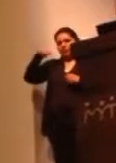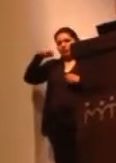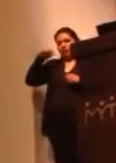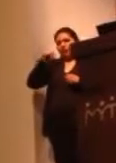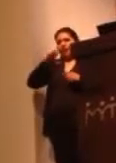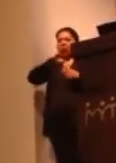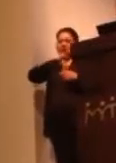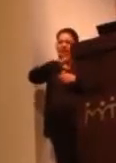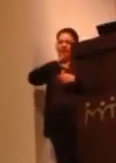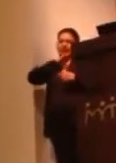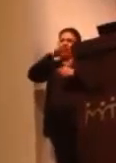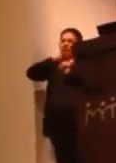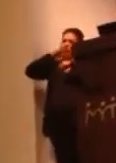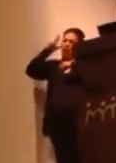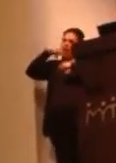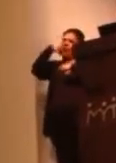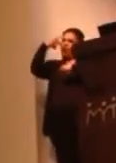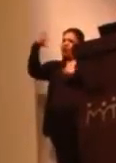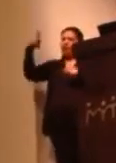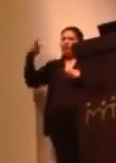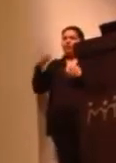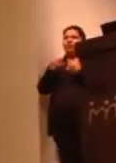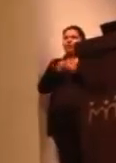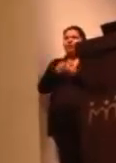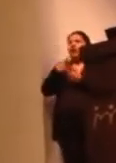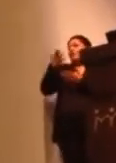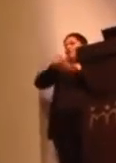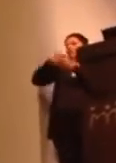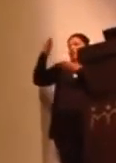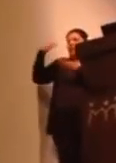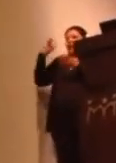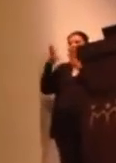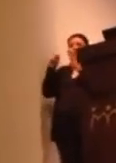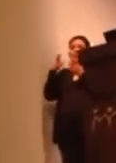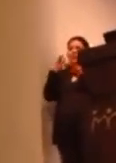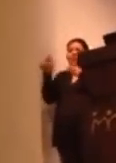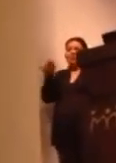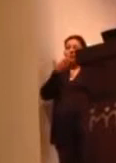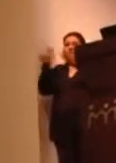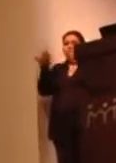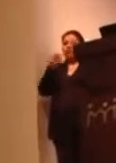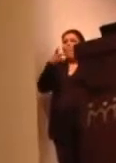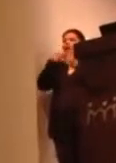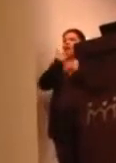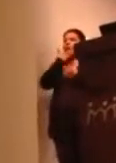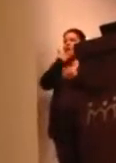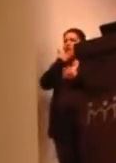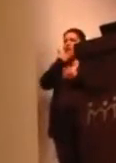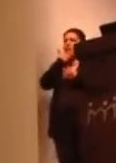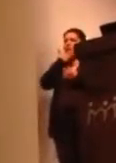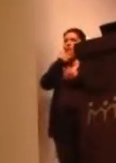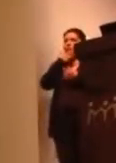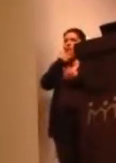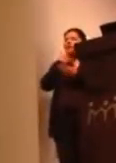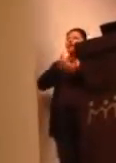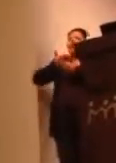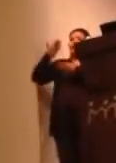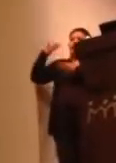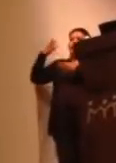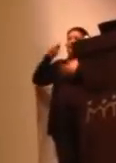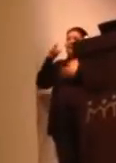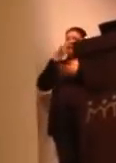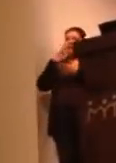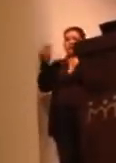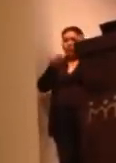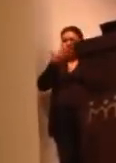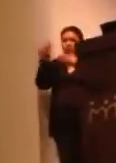Y van a decir, ay, Gabriel, es que eso no se estudiaba antes, etc. Perdón, efectivamente no se estudiaba, pero